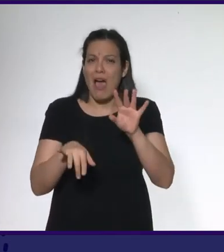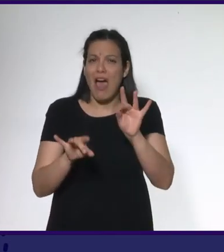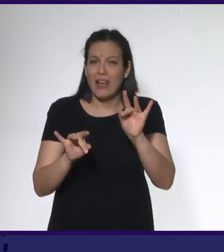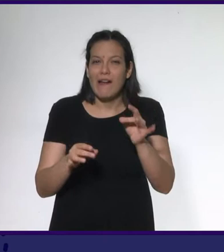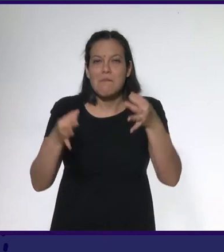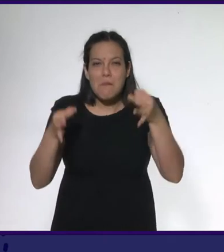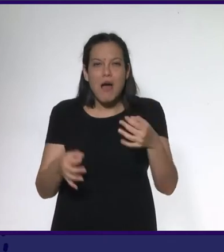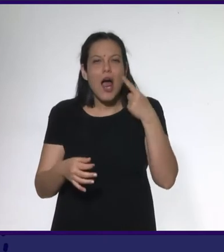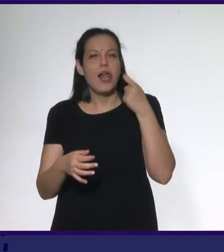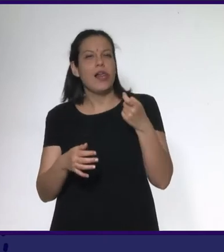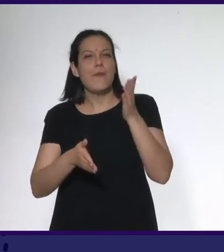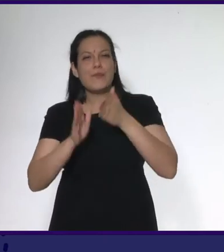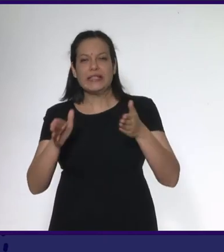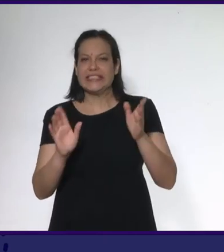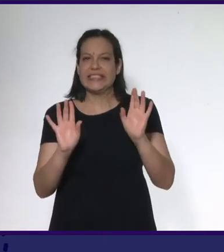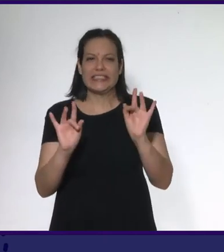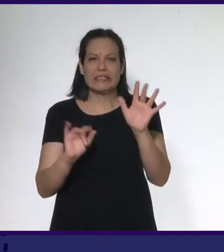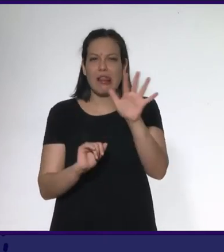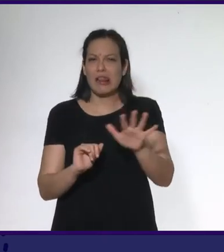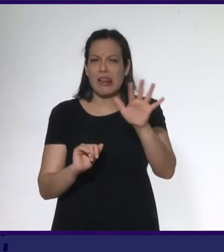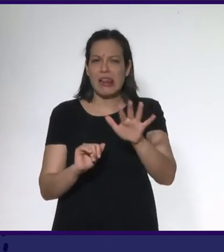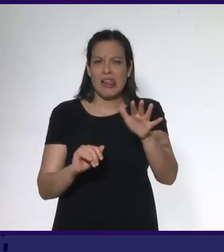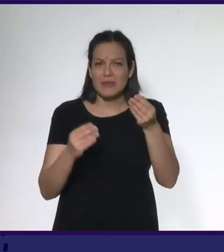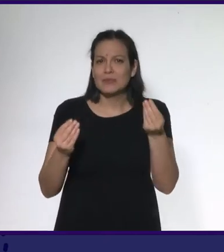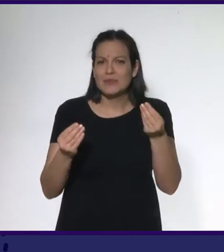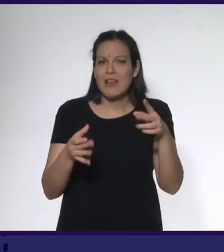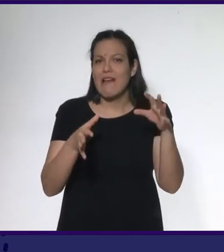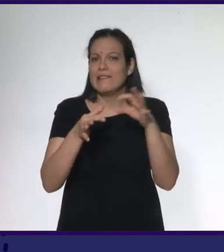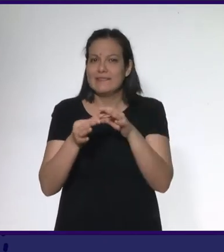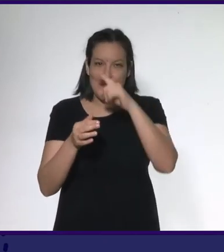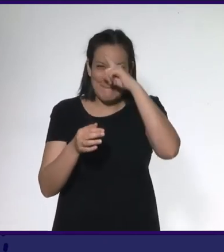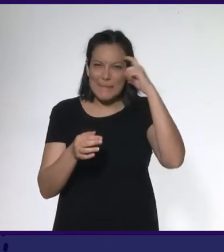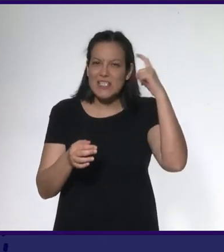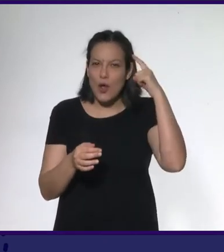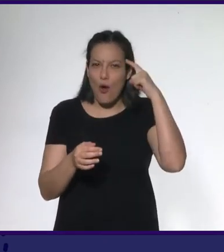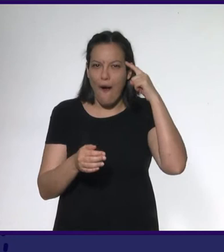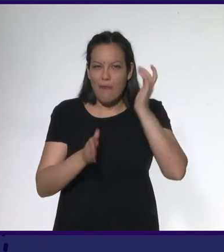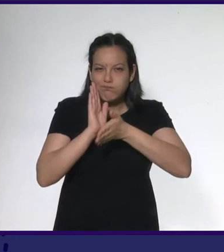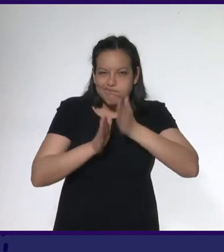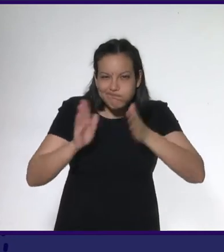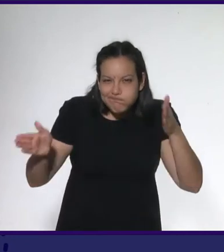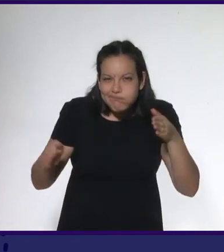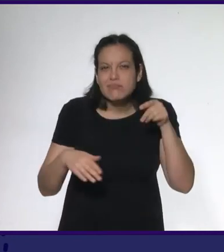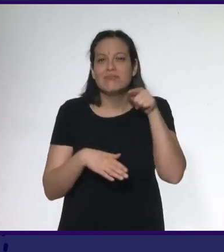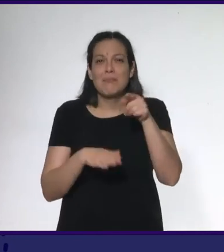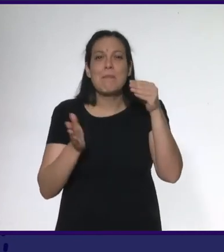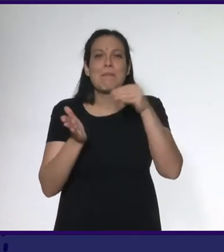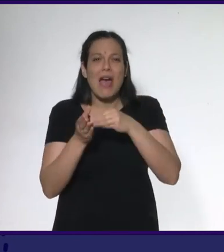más difíciles de reconocer como violencia son las vinculadas con el maltrato psicológico.